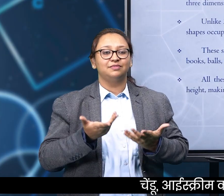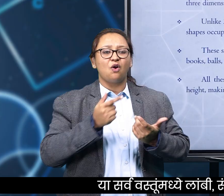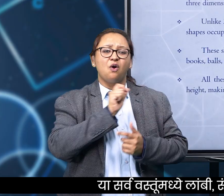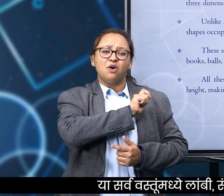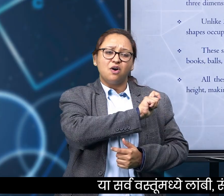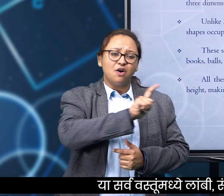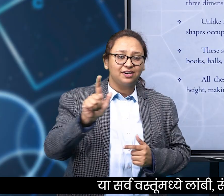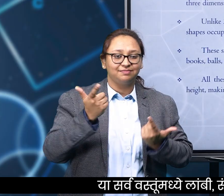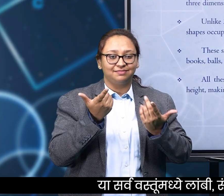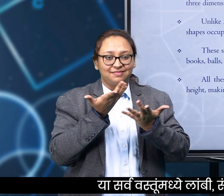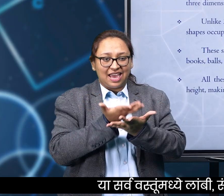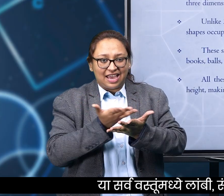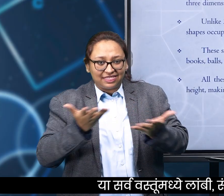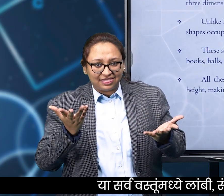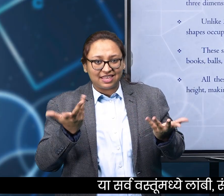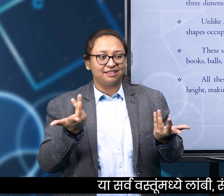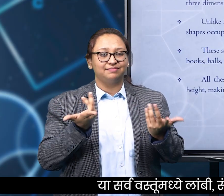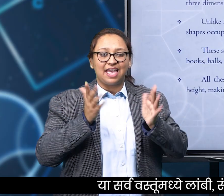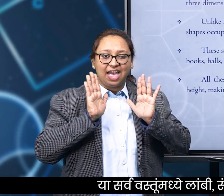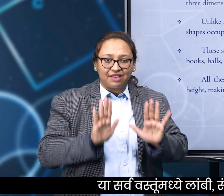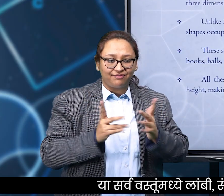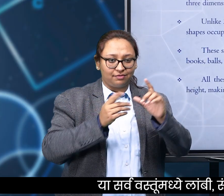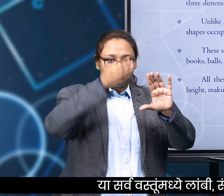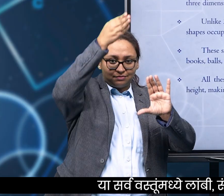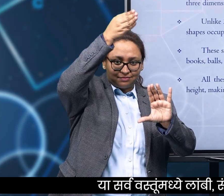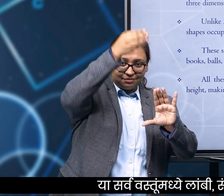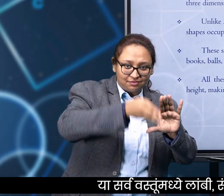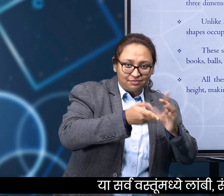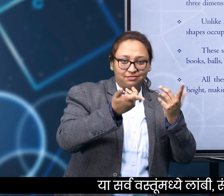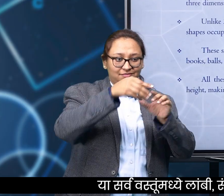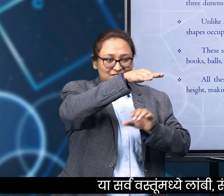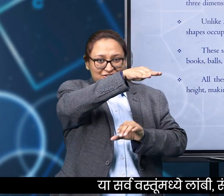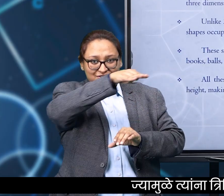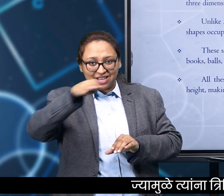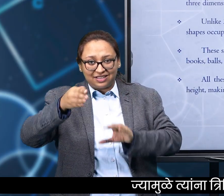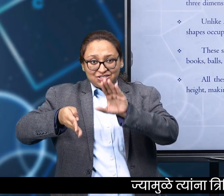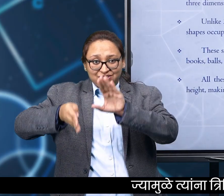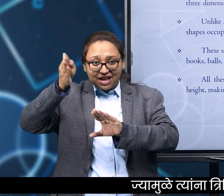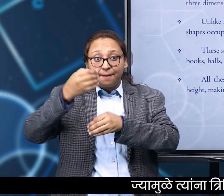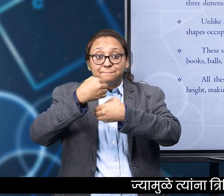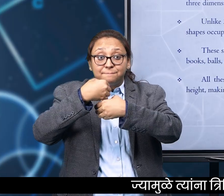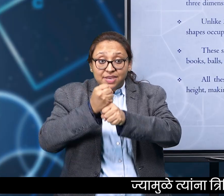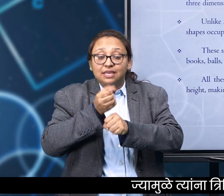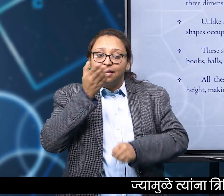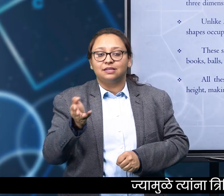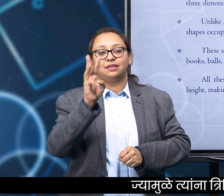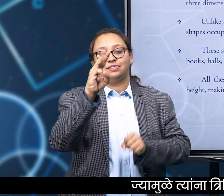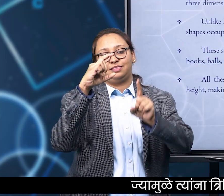या सर्व वस्तूंमध्ये लांबी, रुंदी आणि उंचीचा गुणधर्म आहे, ज्यामुळे त्यांना त्रिमितीय आकार मिळतो.